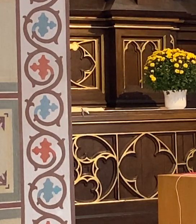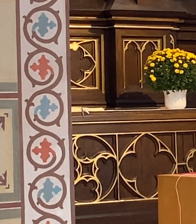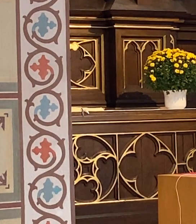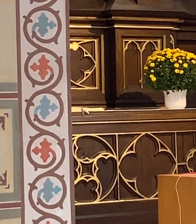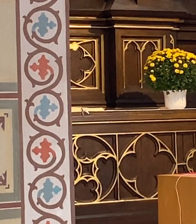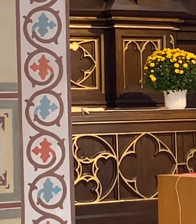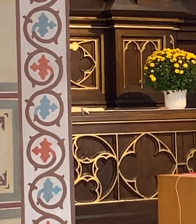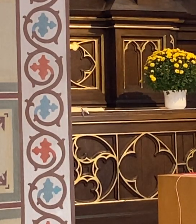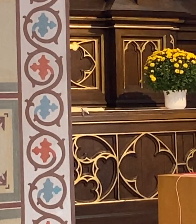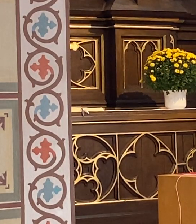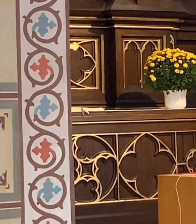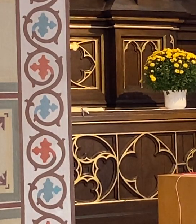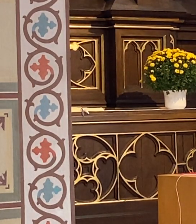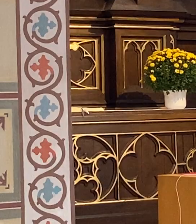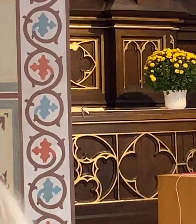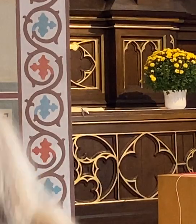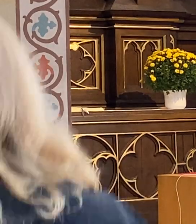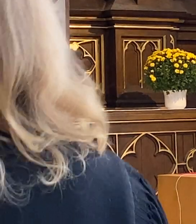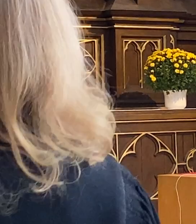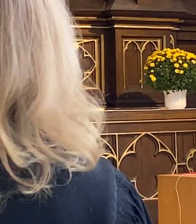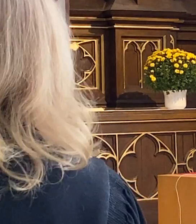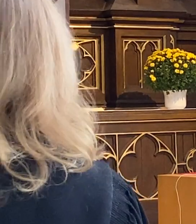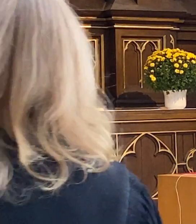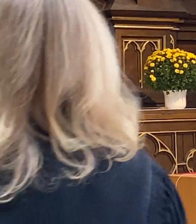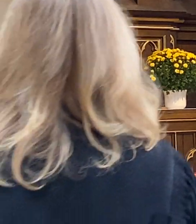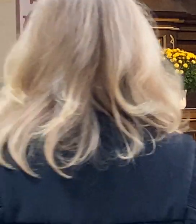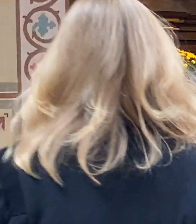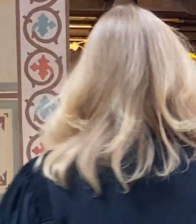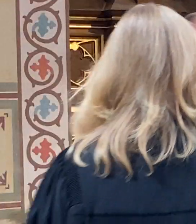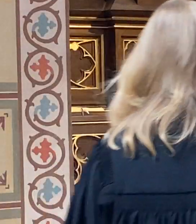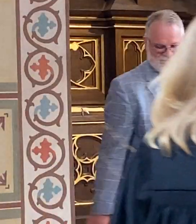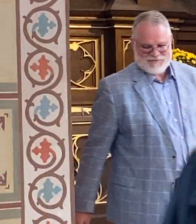Diakonie. Darf dich herzlichst um ein Grußwort.